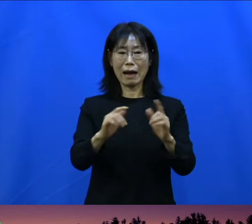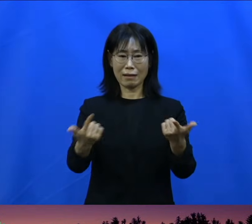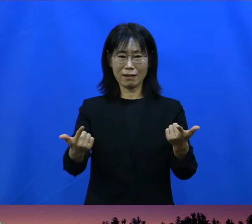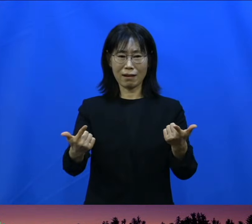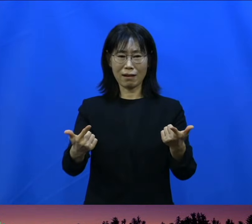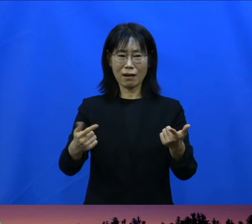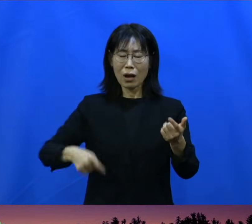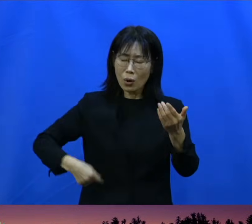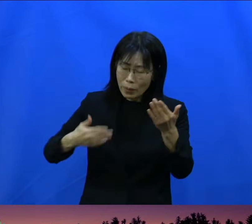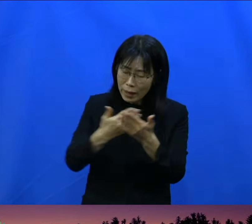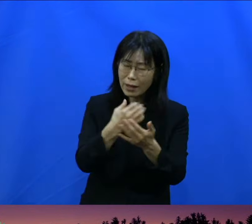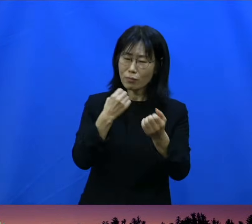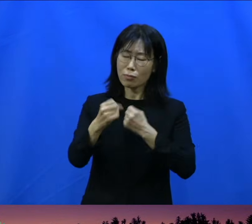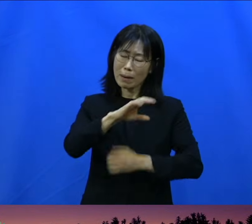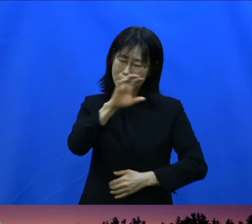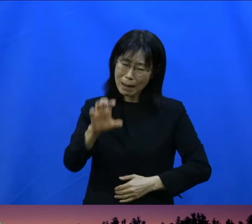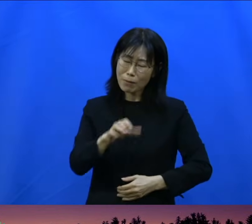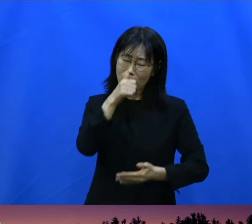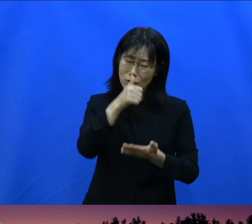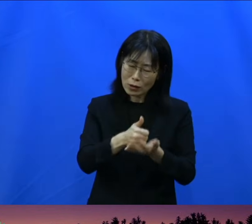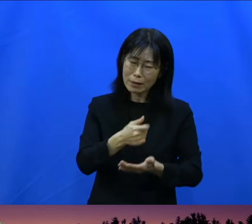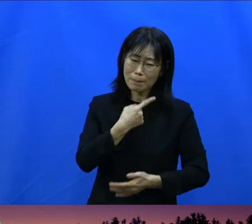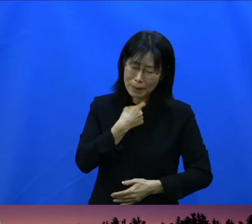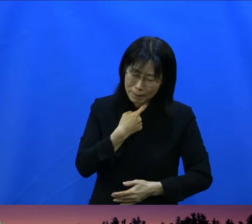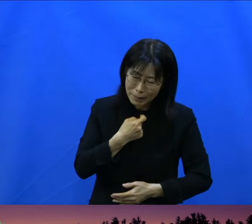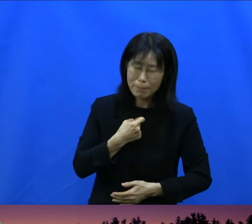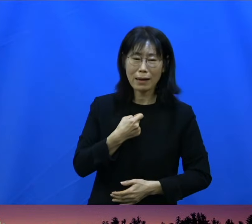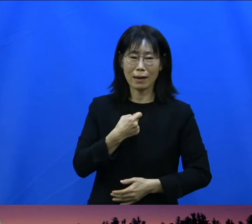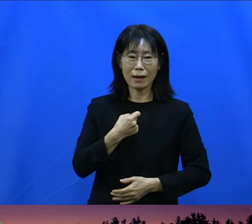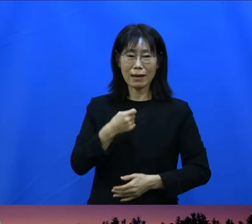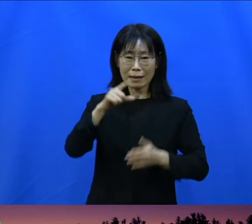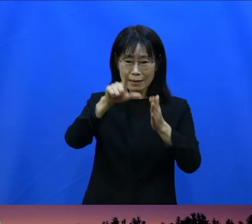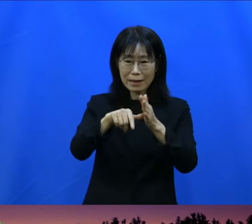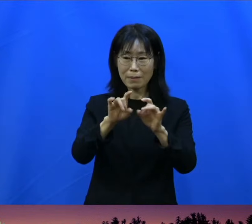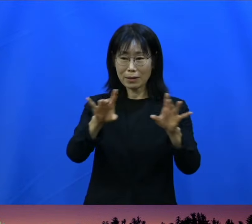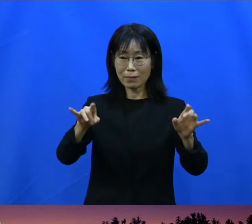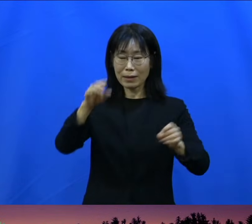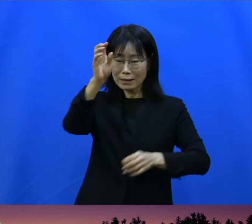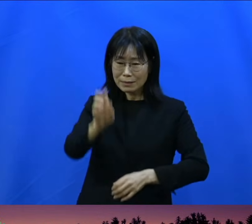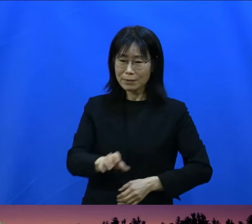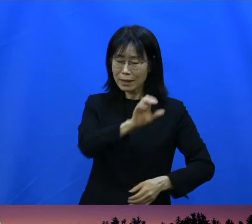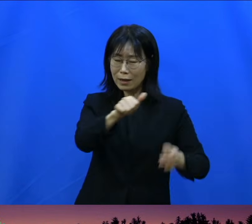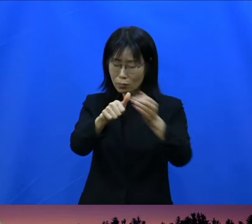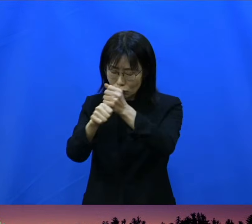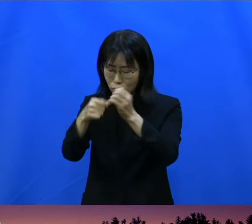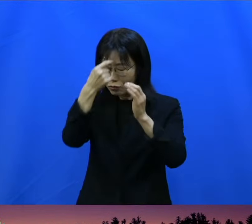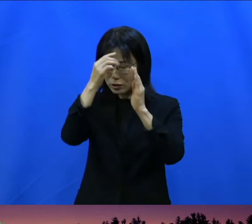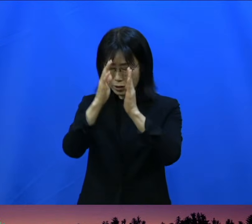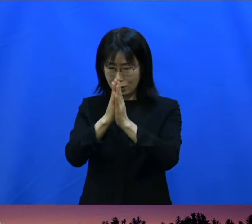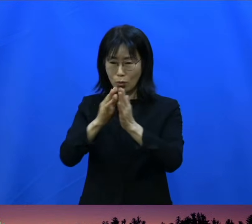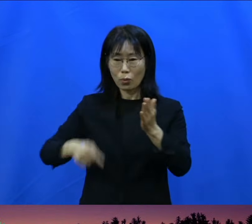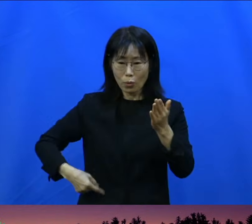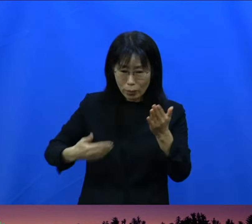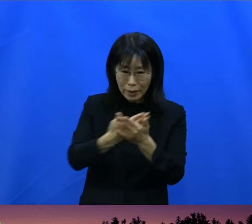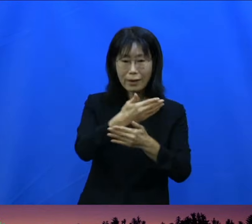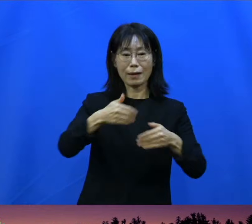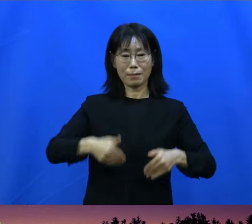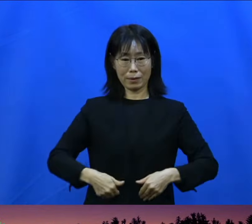그래서 여러분, 자기 절망과 부정한 것에 대한 정결함 이후에 찾아온 변화, 그게